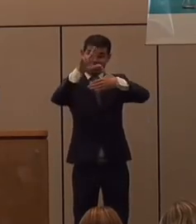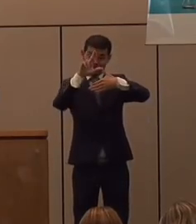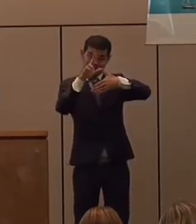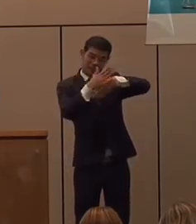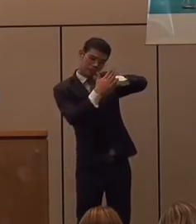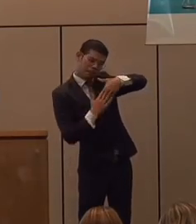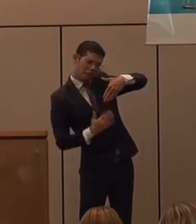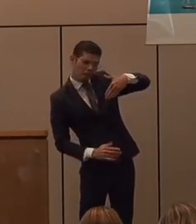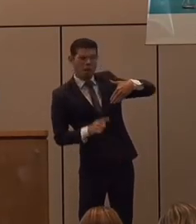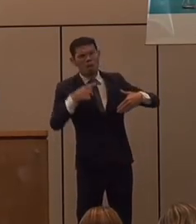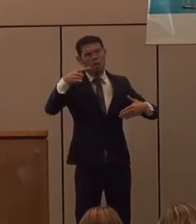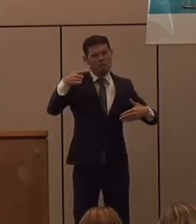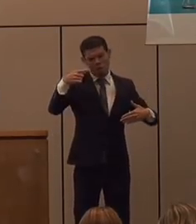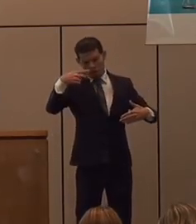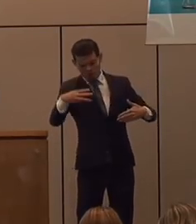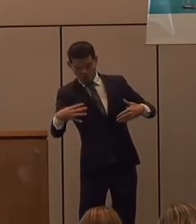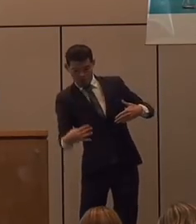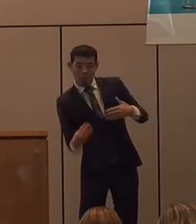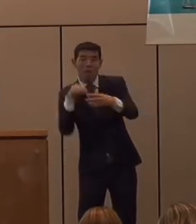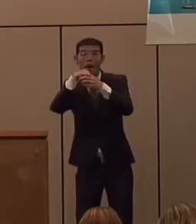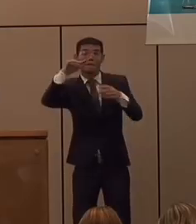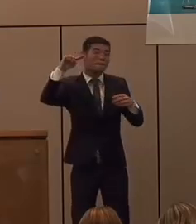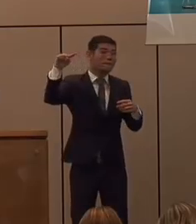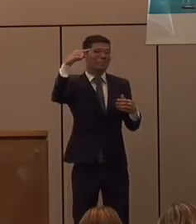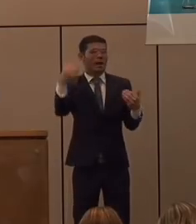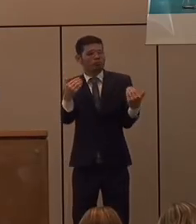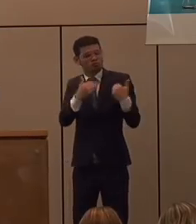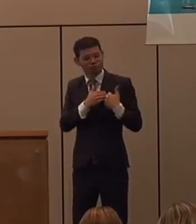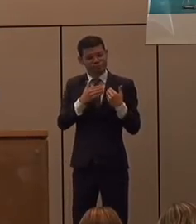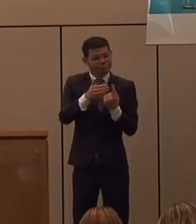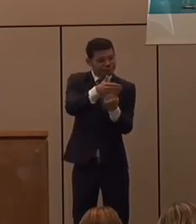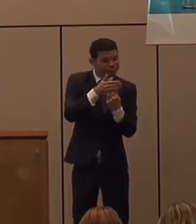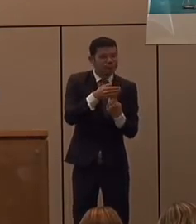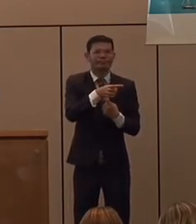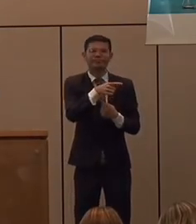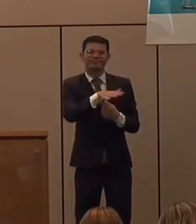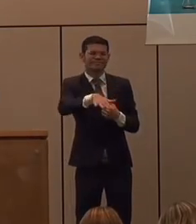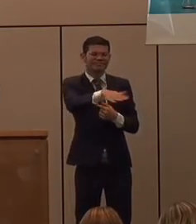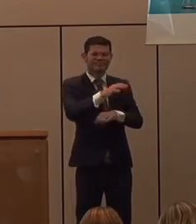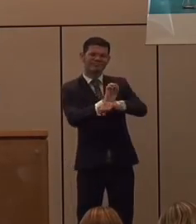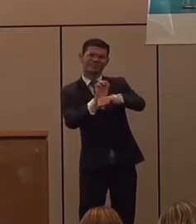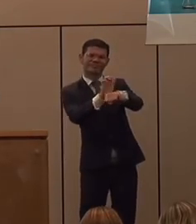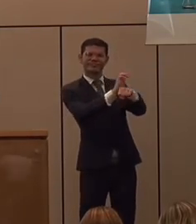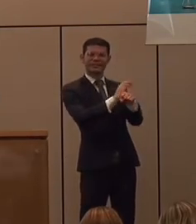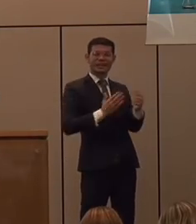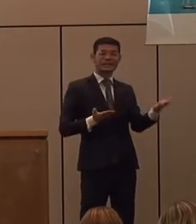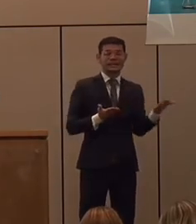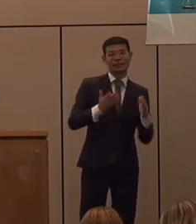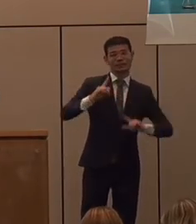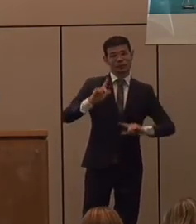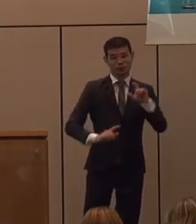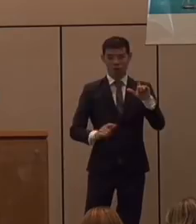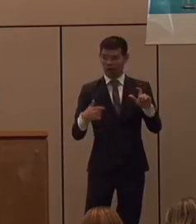promover la implementación de las normas de sostenibilidad como un elemento para la formalización de los prestadores de servicios turísticos pero no lo hemos